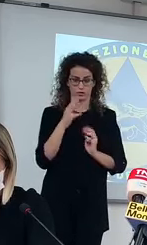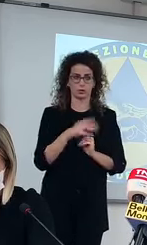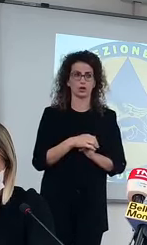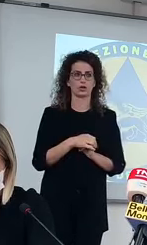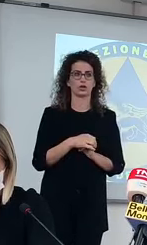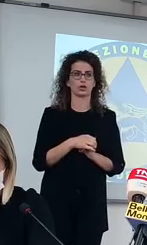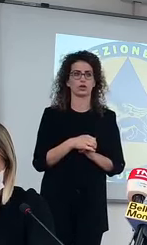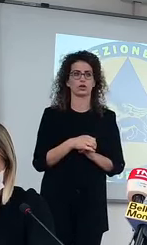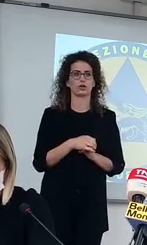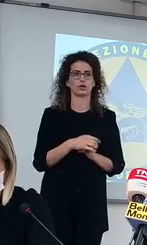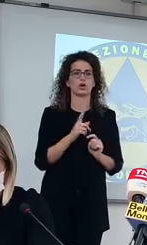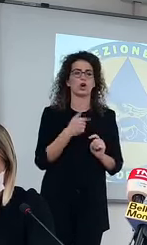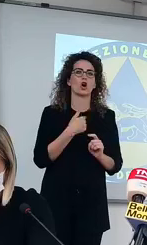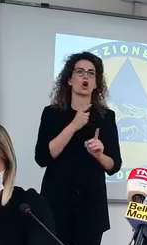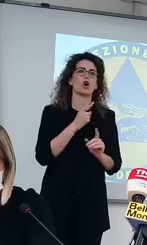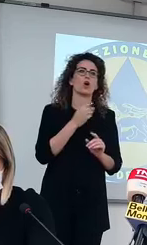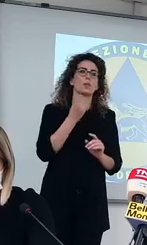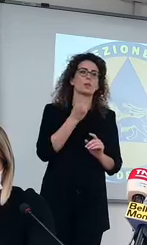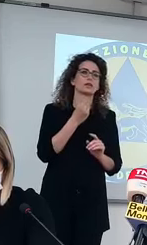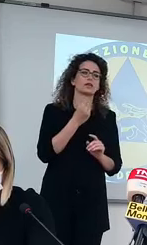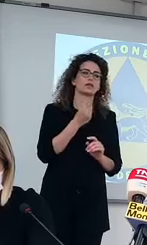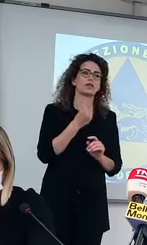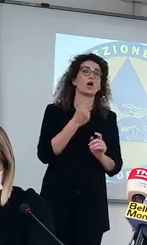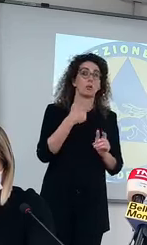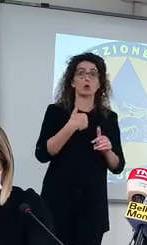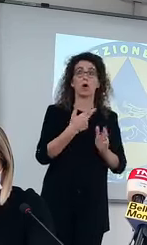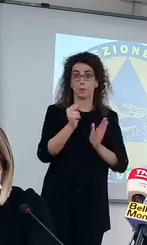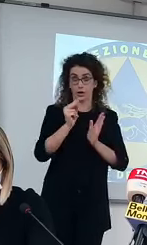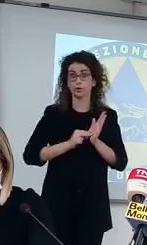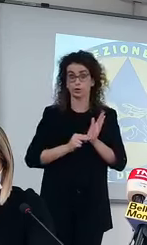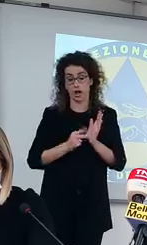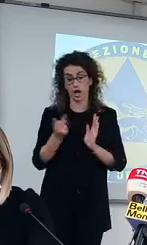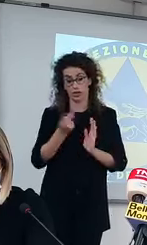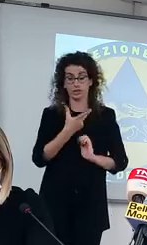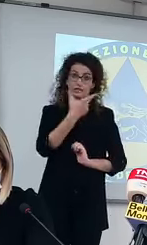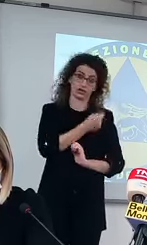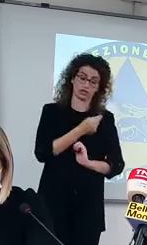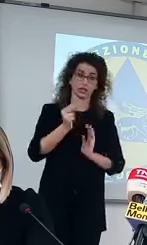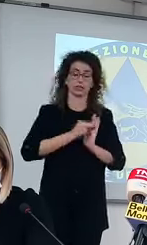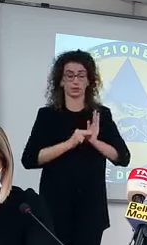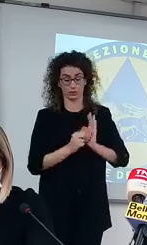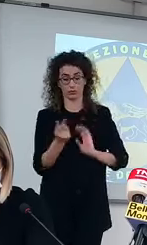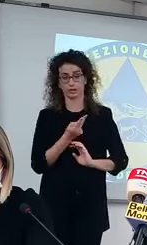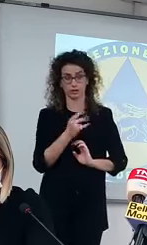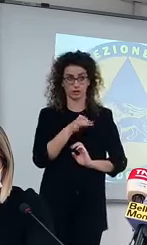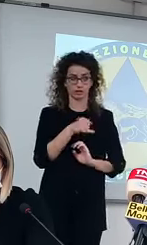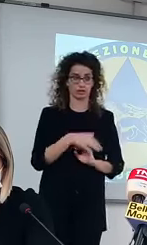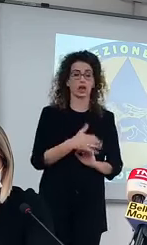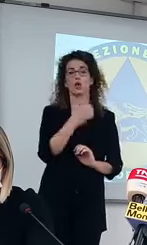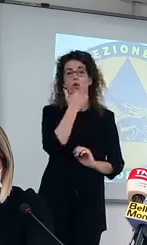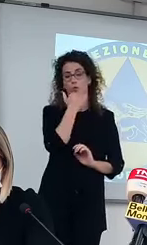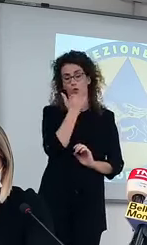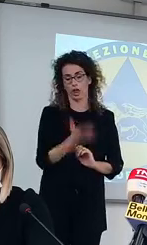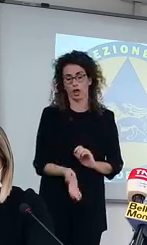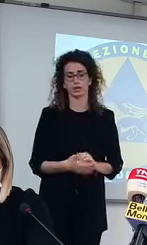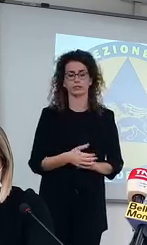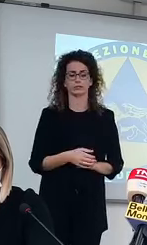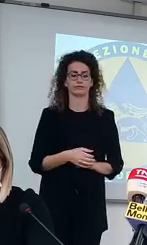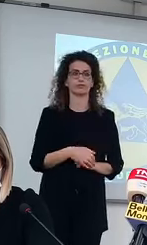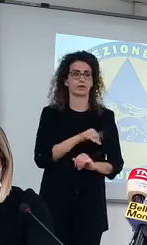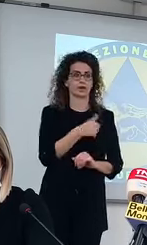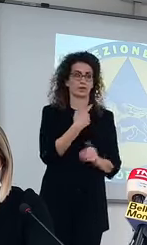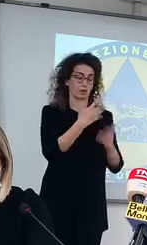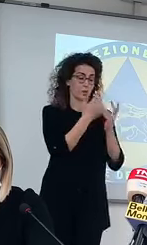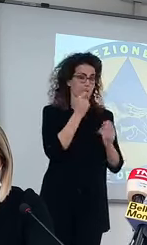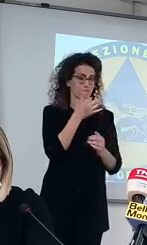meno che lei non intenda anche vaccinati, sì, con i prenotati, e prenotati. Con i prenotati. Sì, okay. Scusate, hai fatto bene